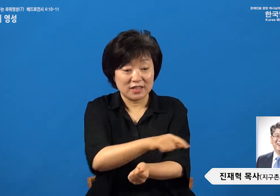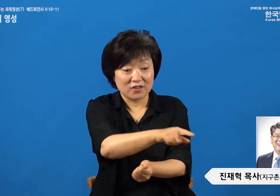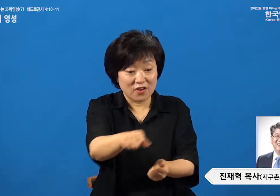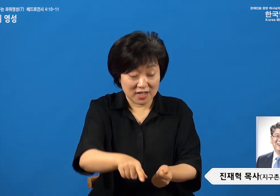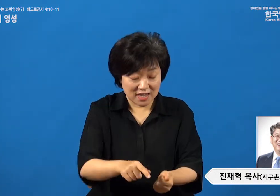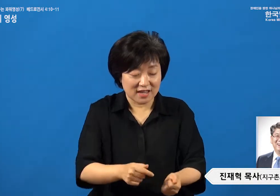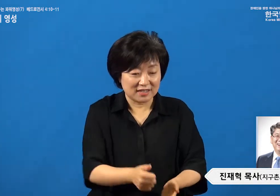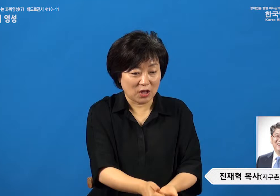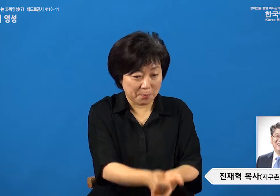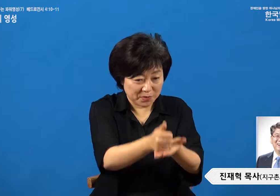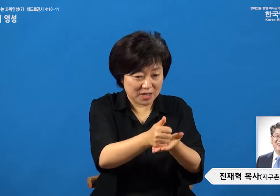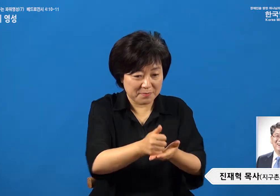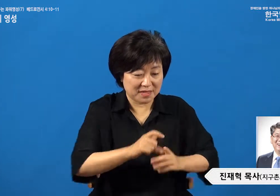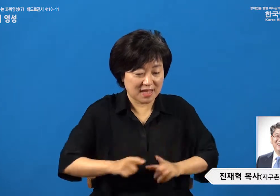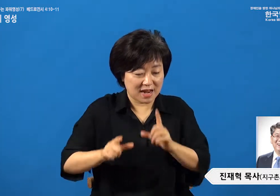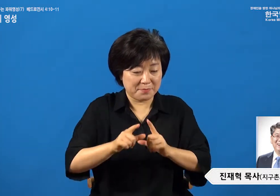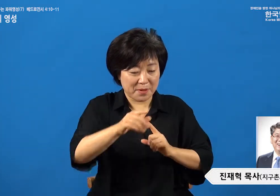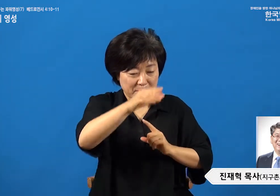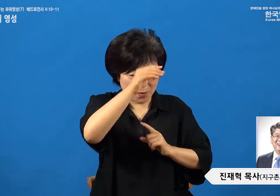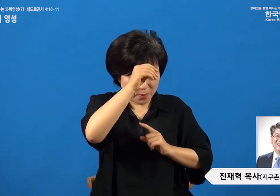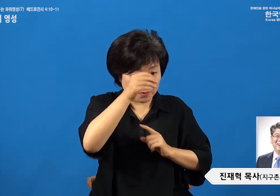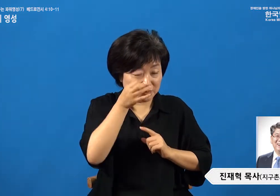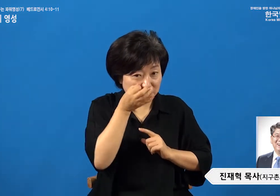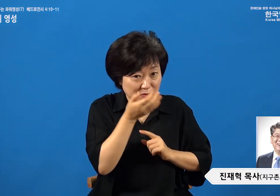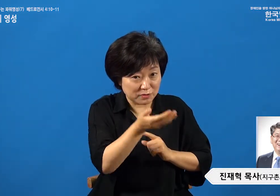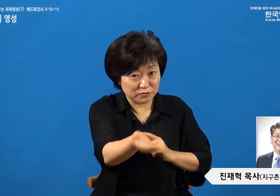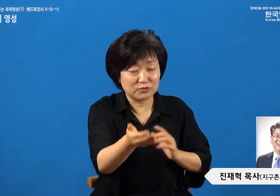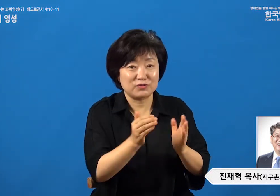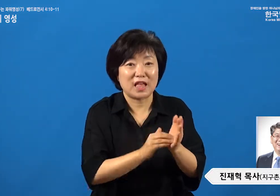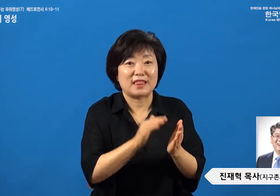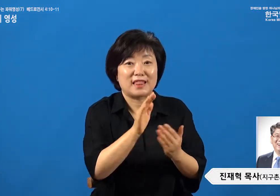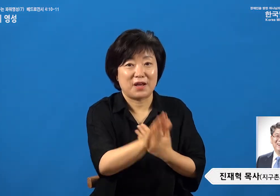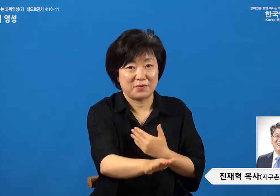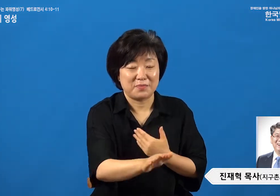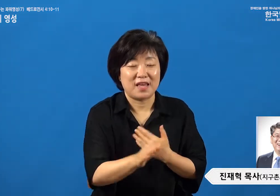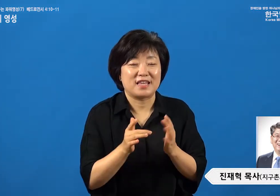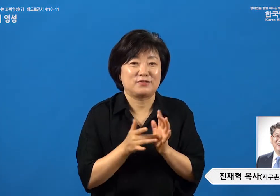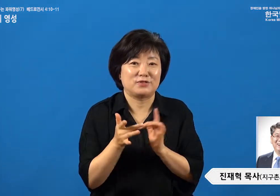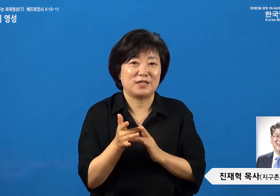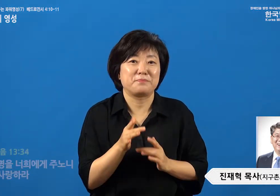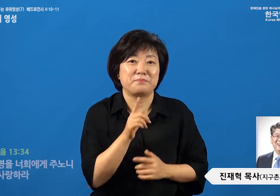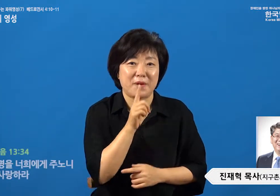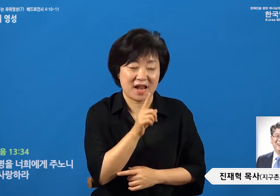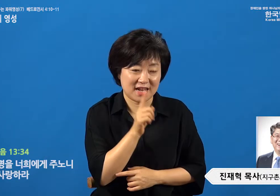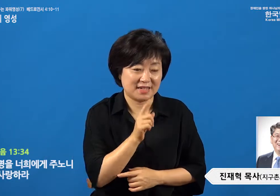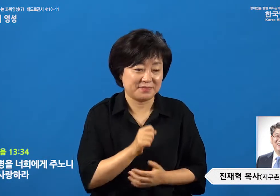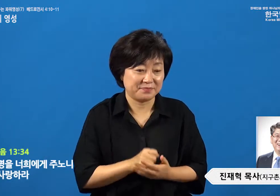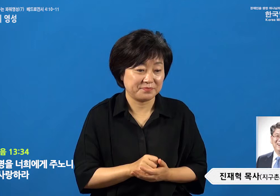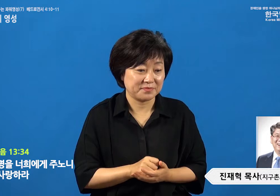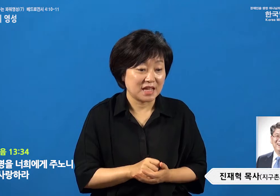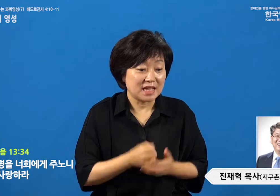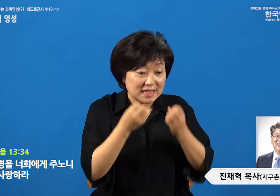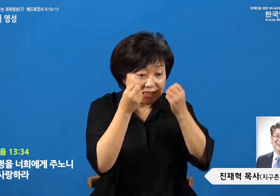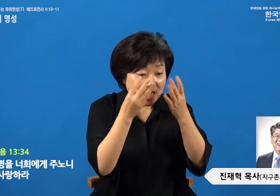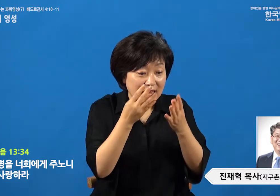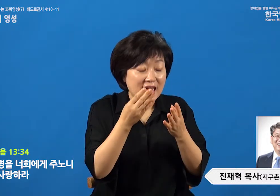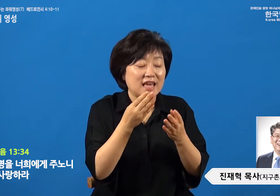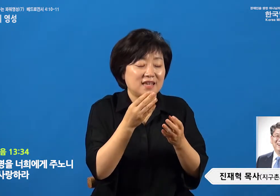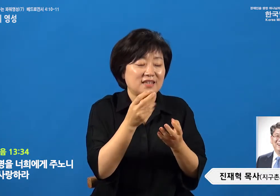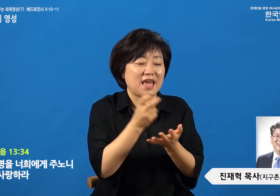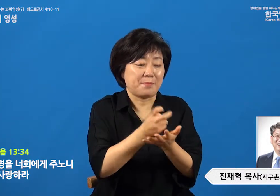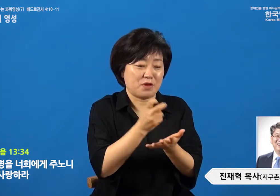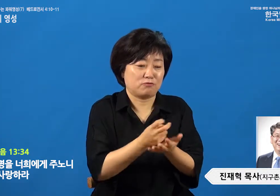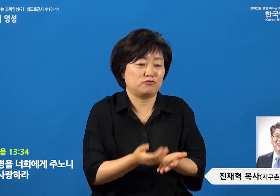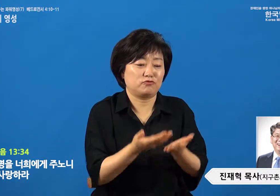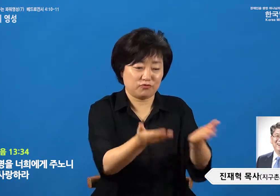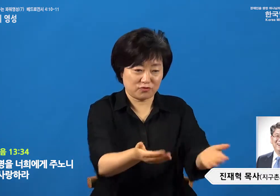섬김의 삶의 모범이 되라 말씀하시고 난 후에 주님은 이렇게 말씀합니다. 그러므로 내가 너희에게 새 계명을